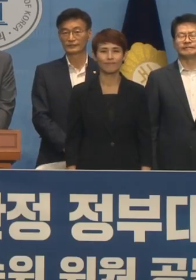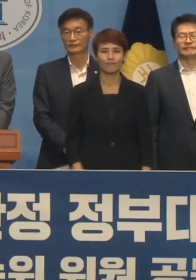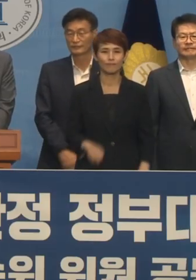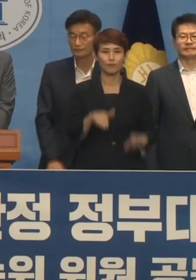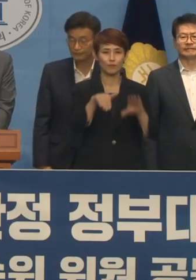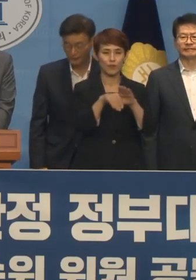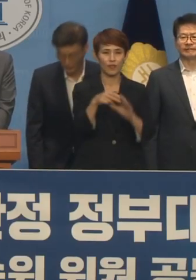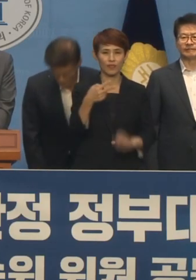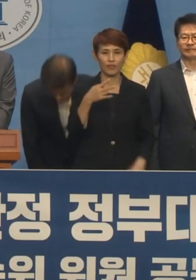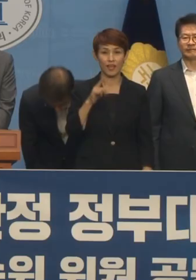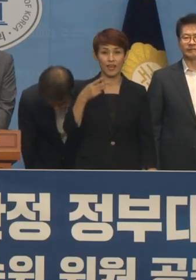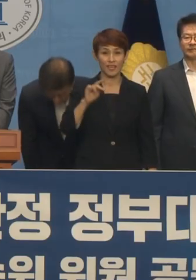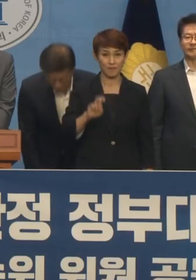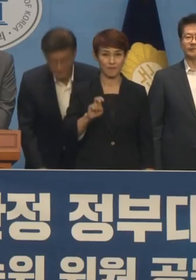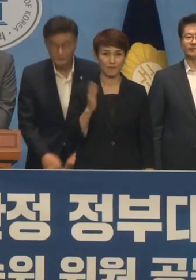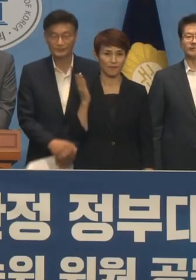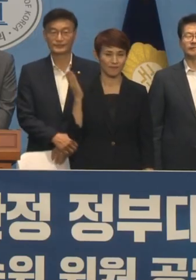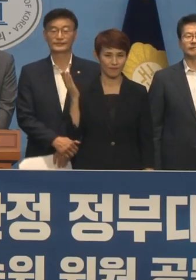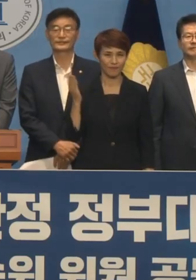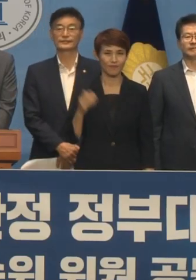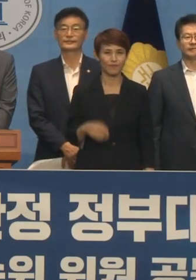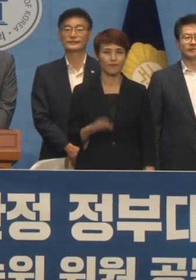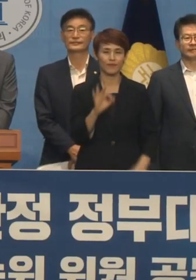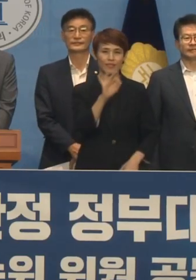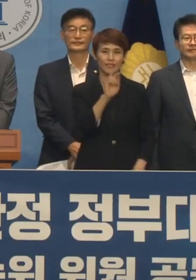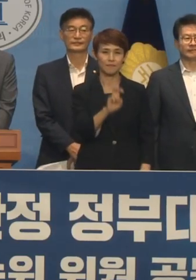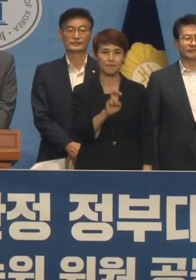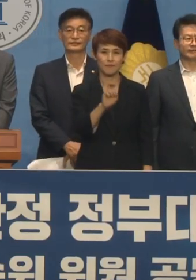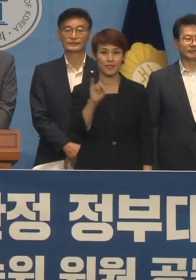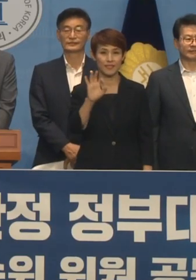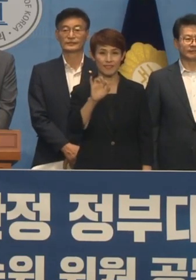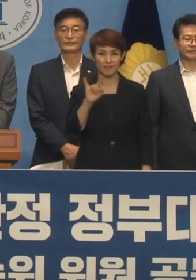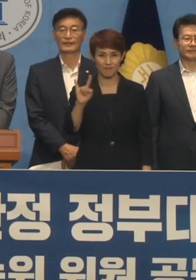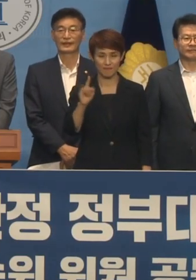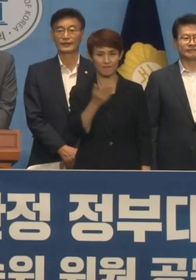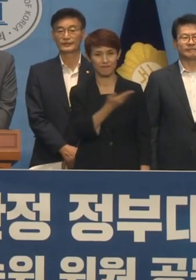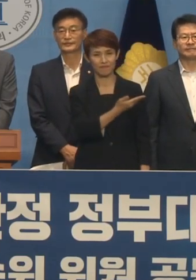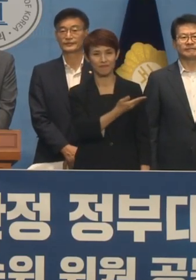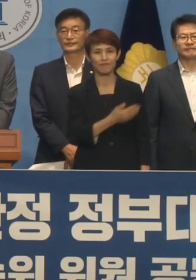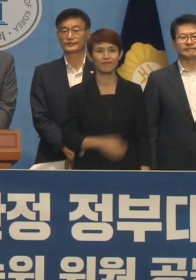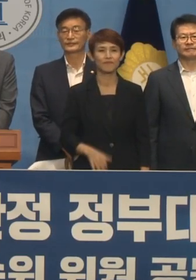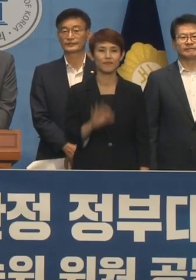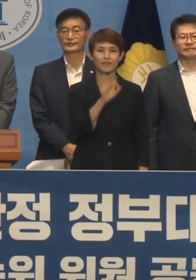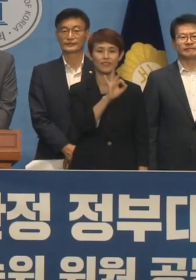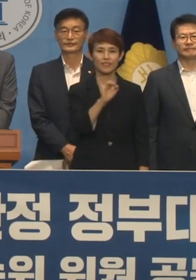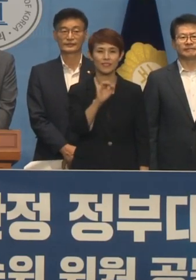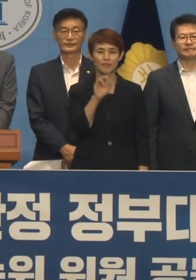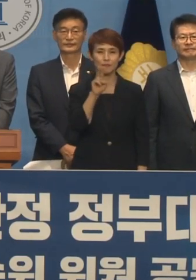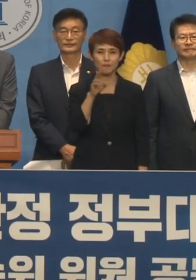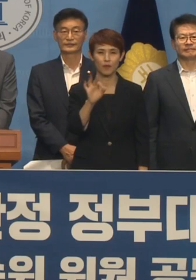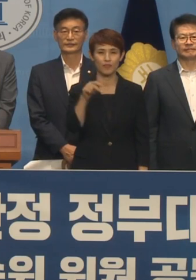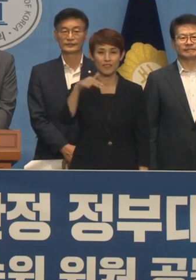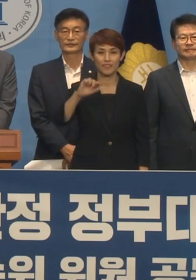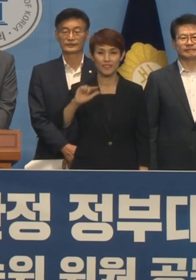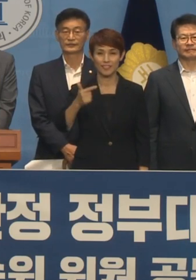문대림 의원님 오셨습니다. 안녕하십니까. 임미애 의원님 오셨습니다. 이병진 의원님